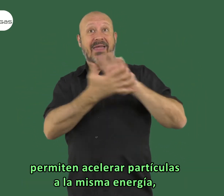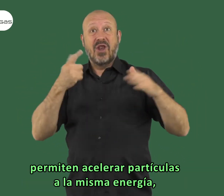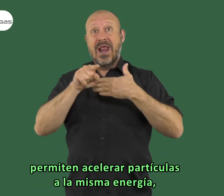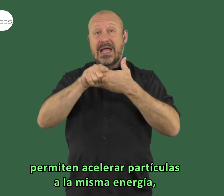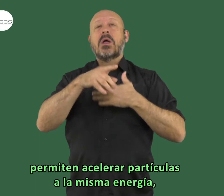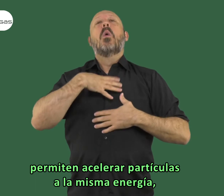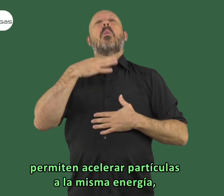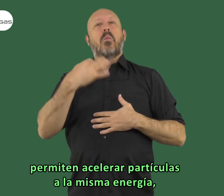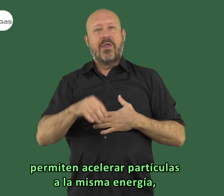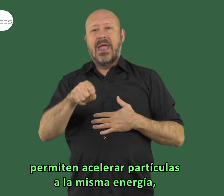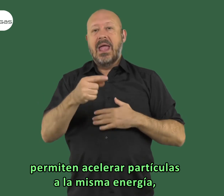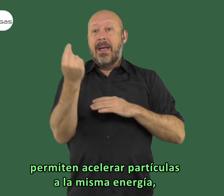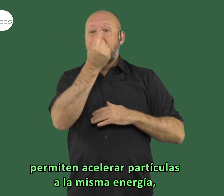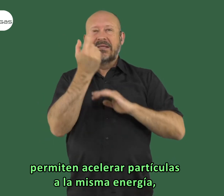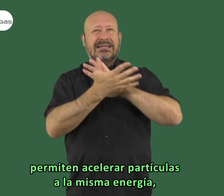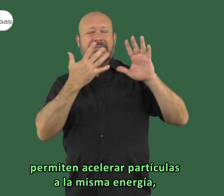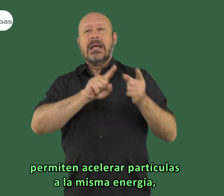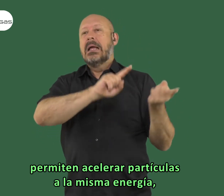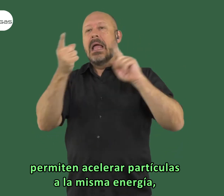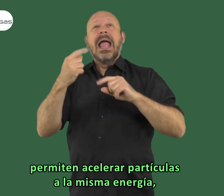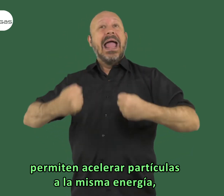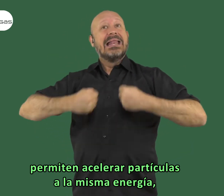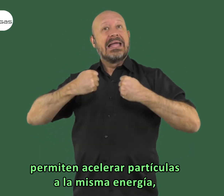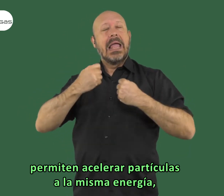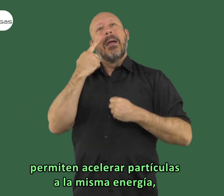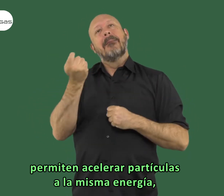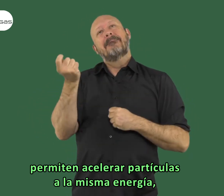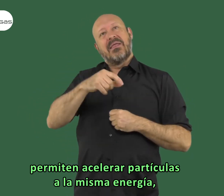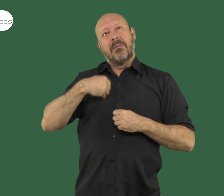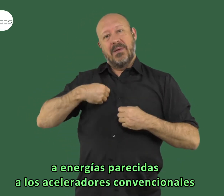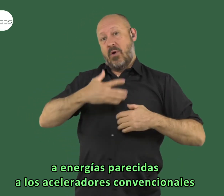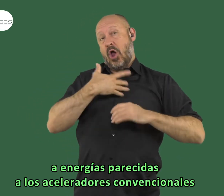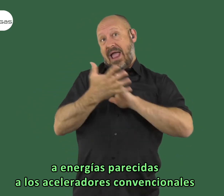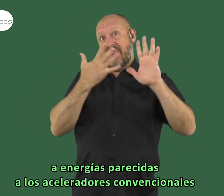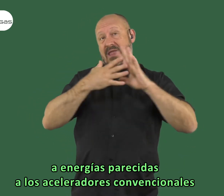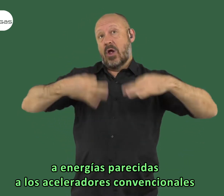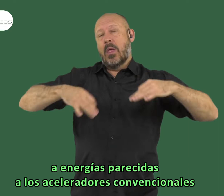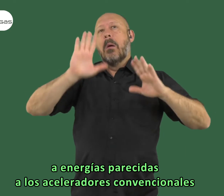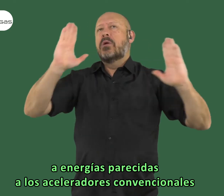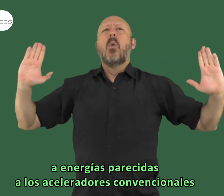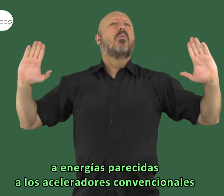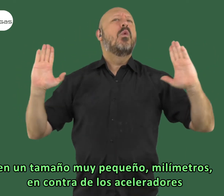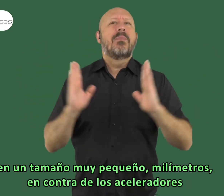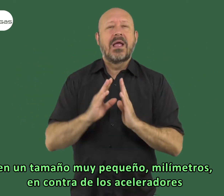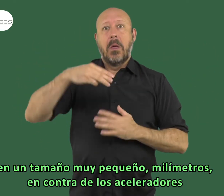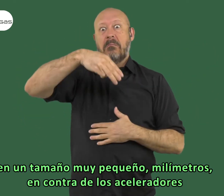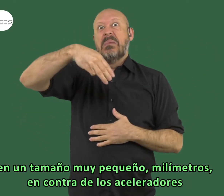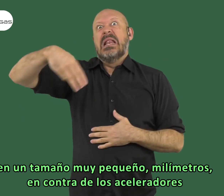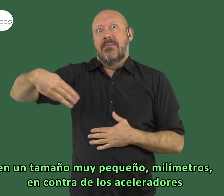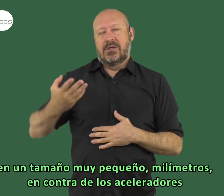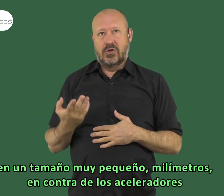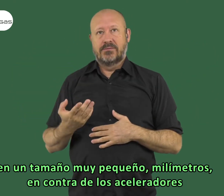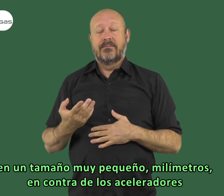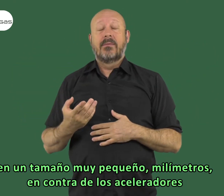láser permiten de acelerar partículas a energías parecidas a los del acelerador convencionales, tamaño muy pequeño,